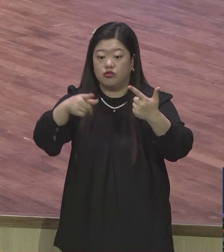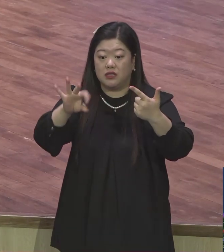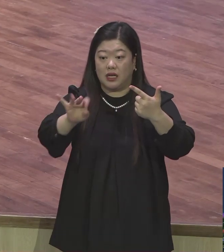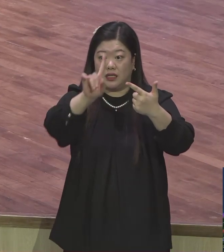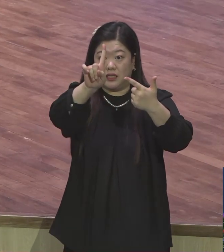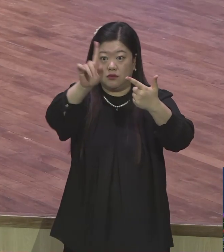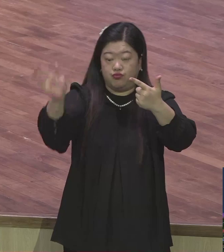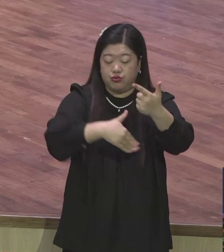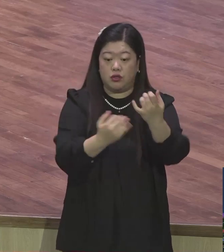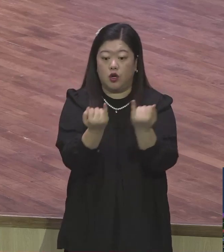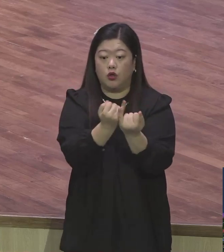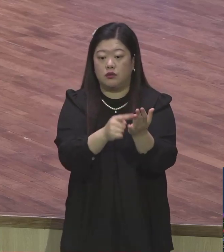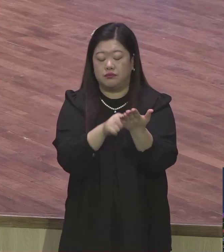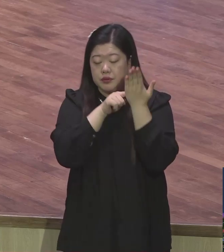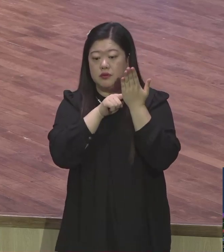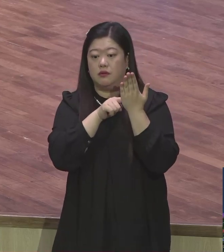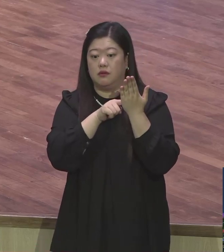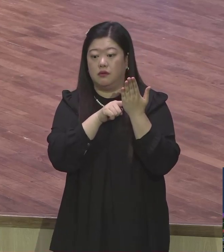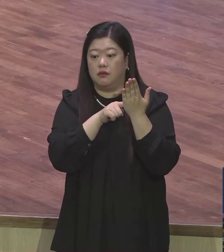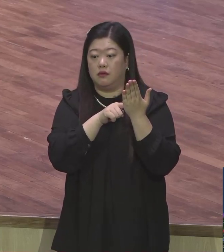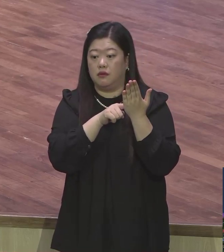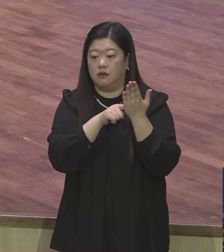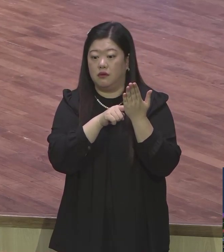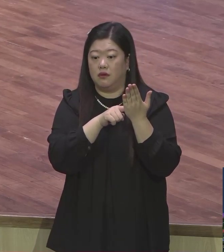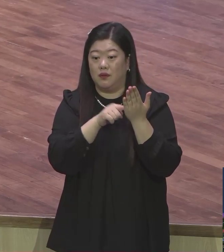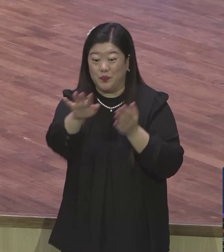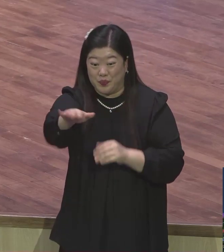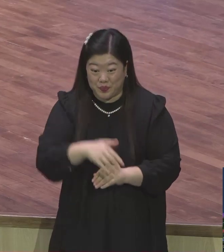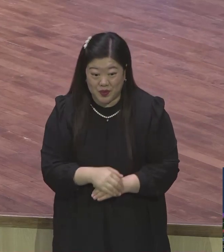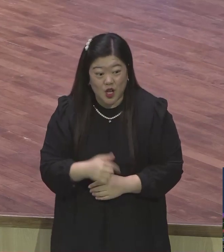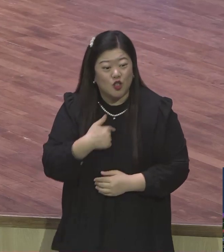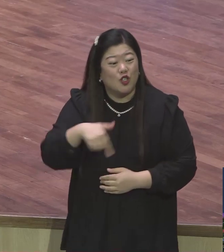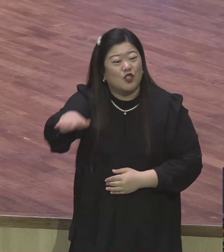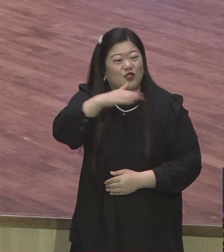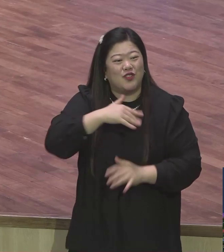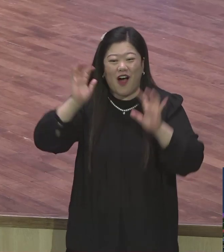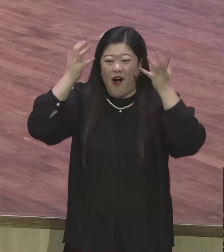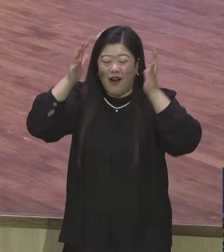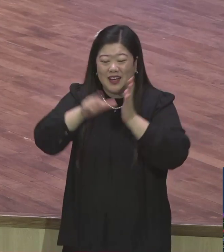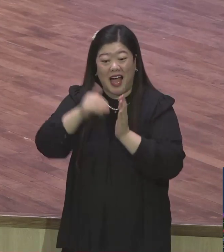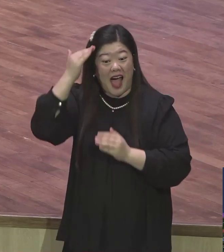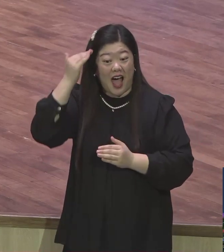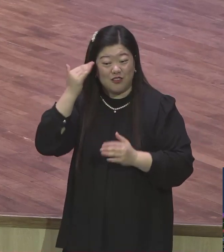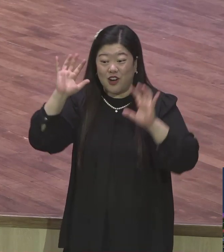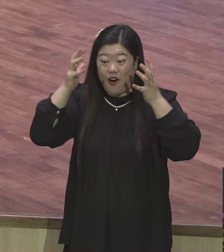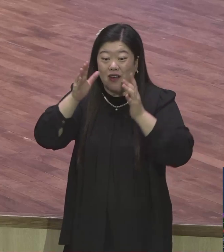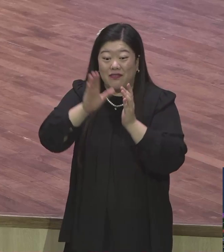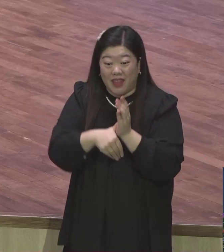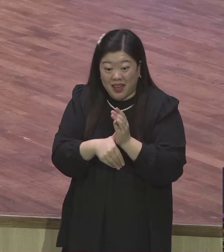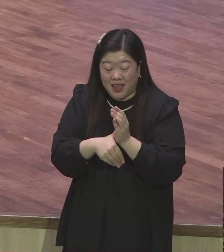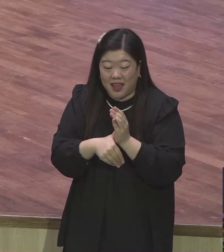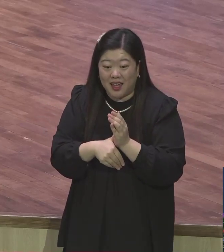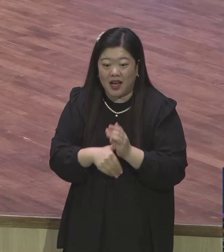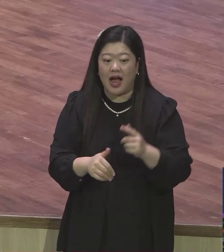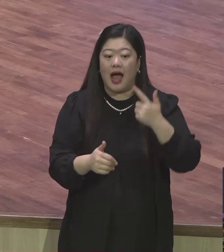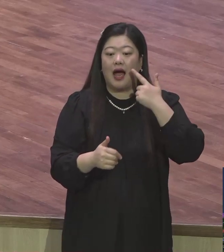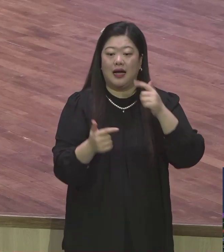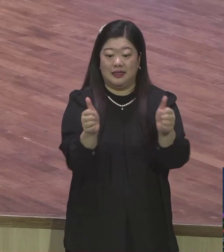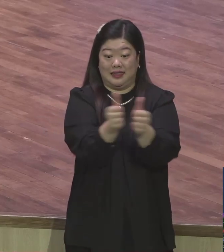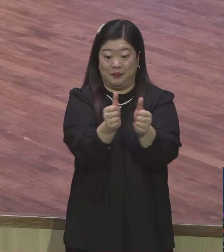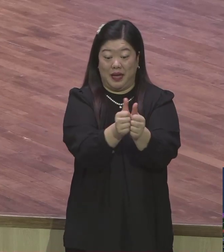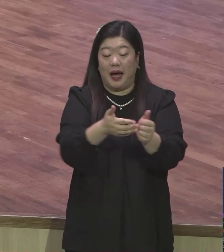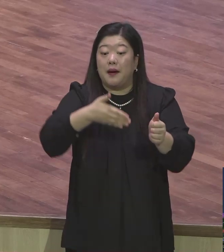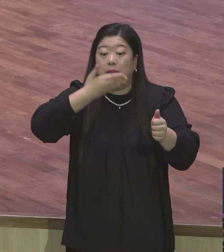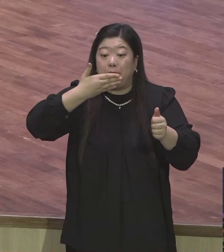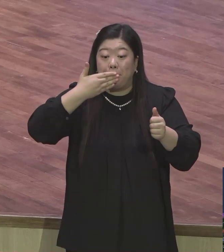여자는 빼고. 뭐 우리 어릴 때만 해도요, 불과 우리 어릴 때만 해도 어머니들, 여자들은 밥상을 같이 못